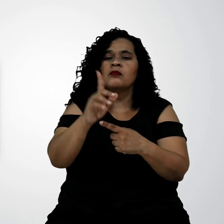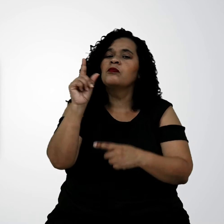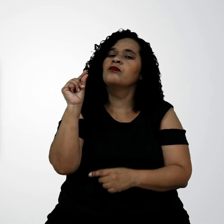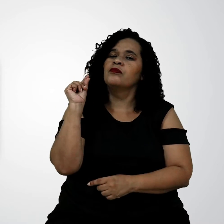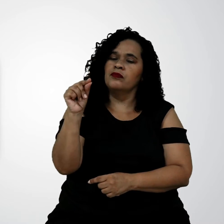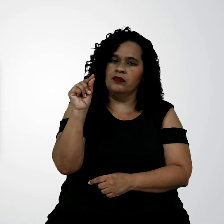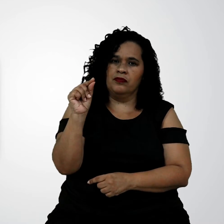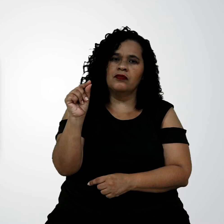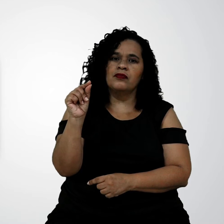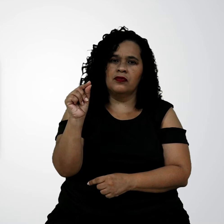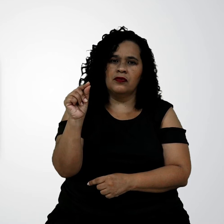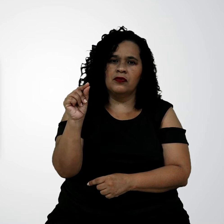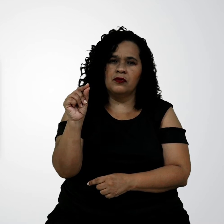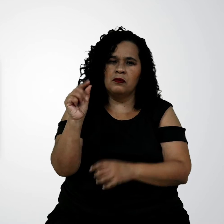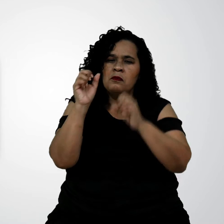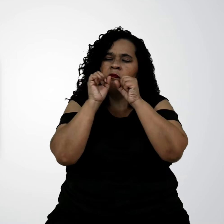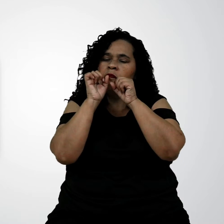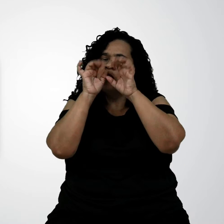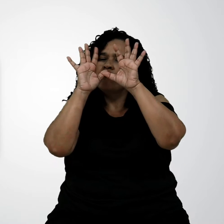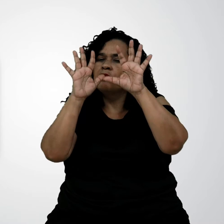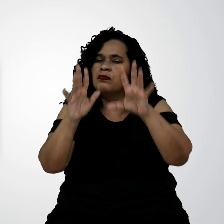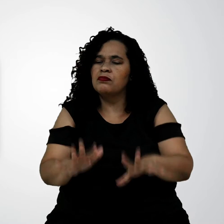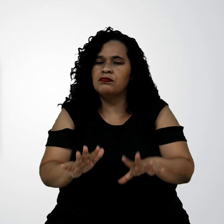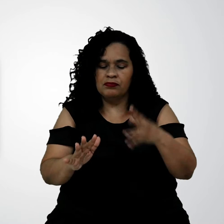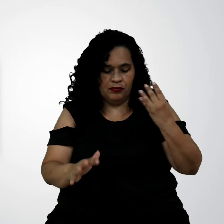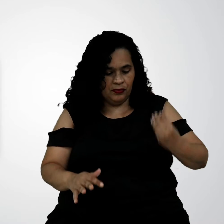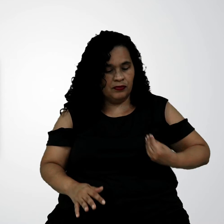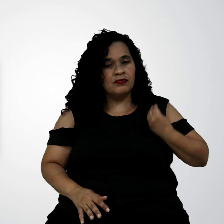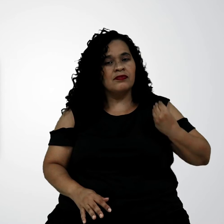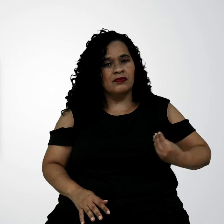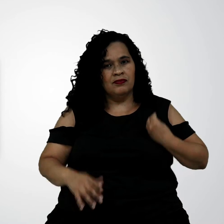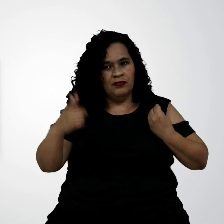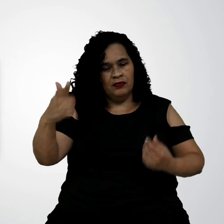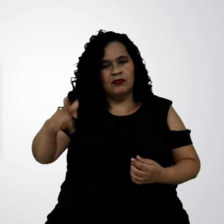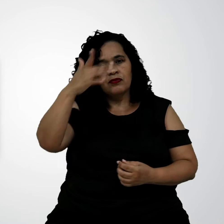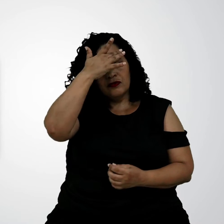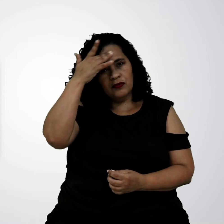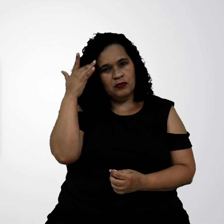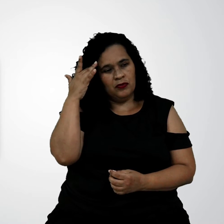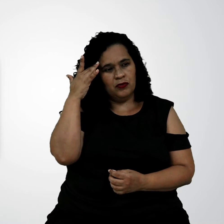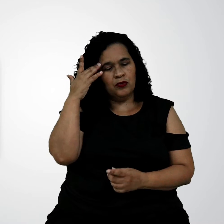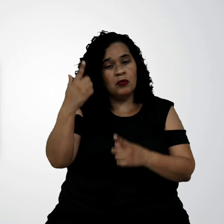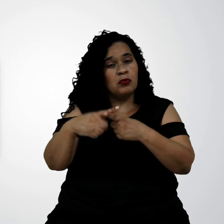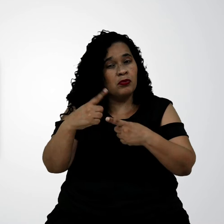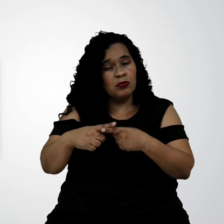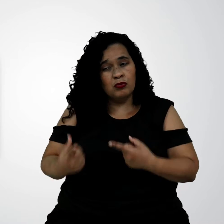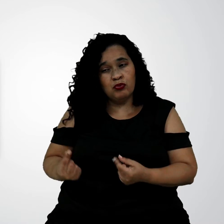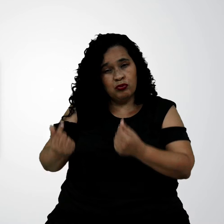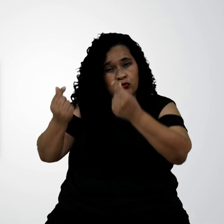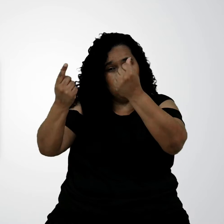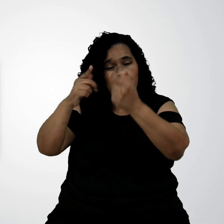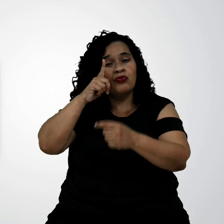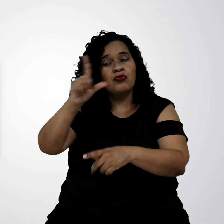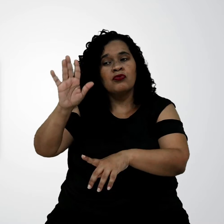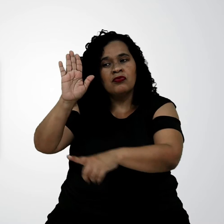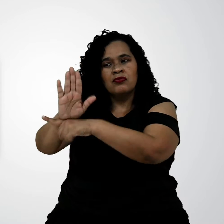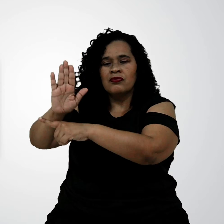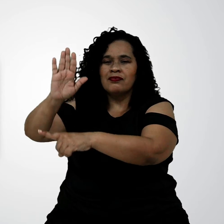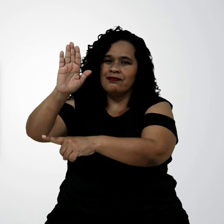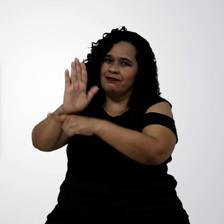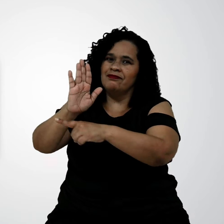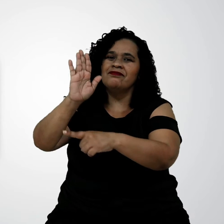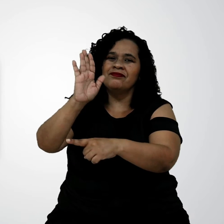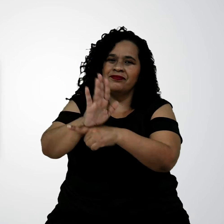ser bênção na vida do outro. Através do dinheiro você ajuda seus parentes, através do dinheiro você ajuda os